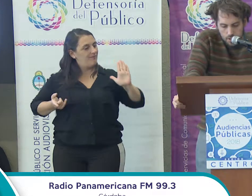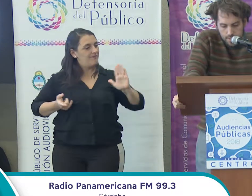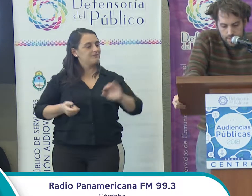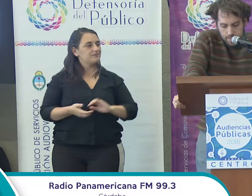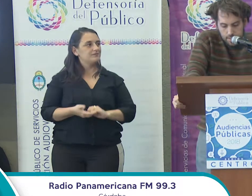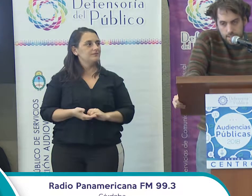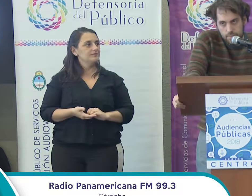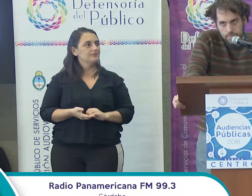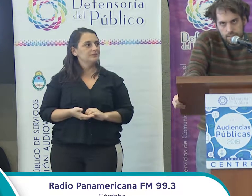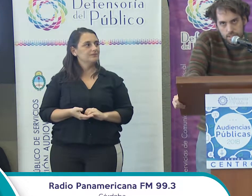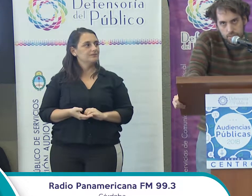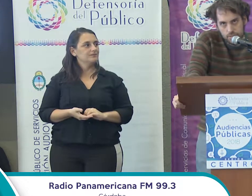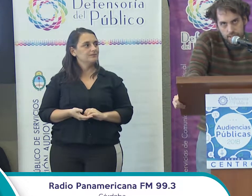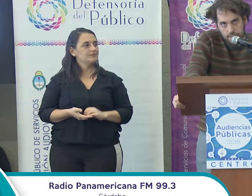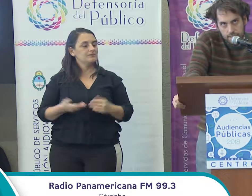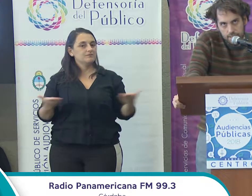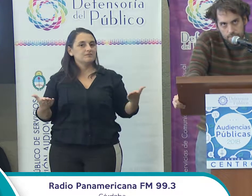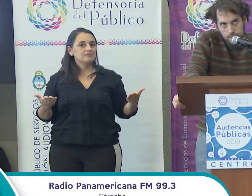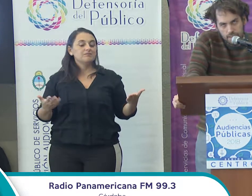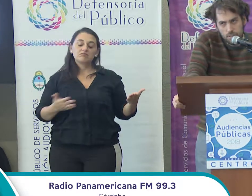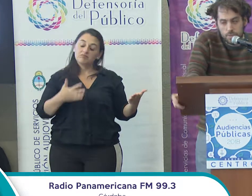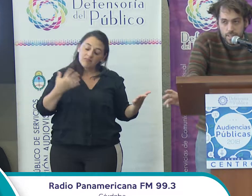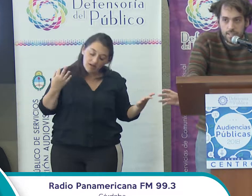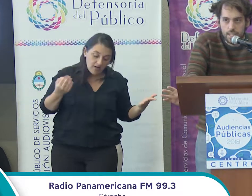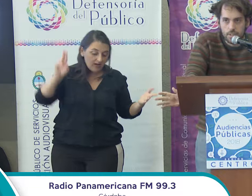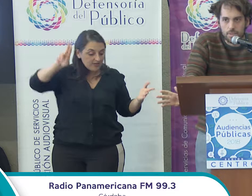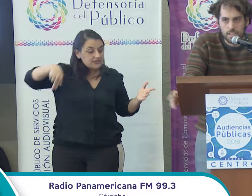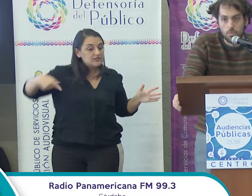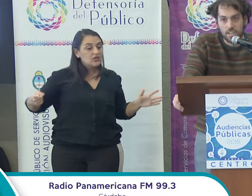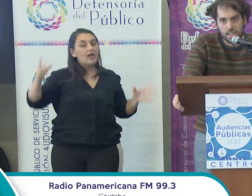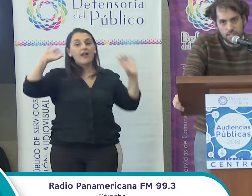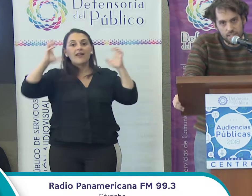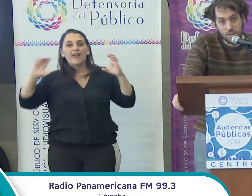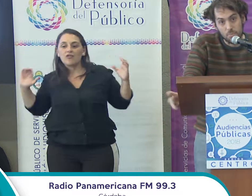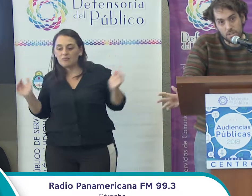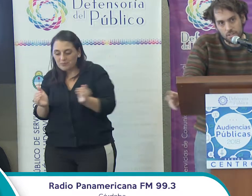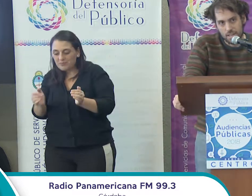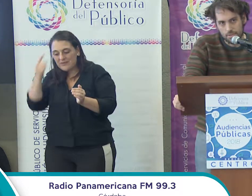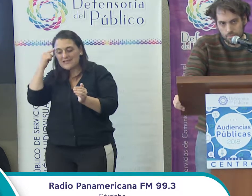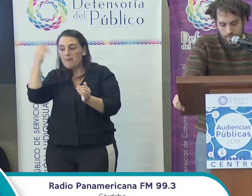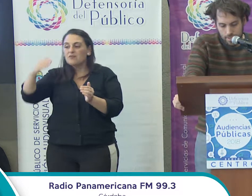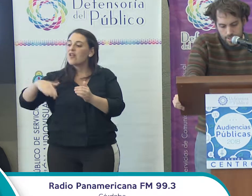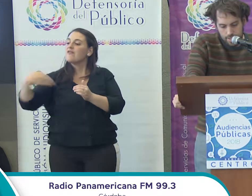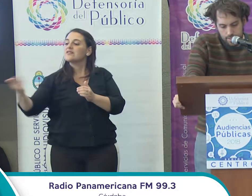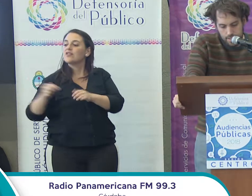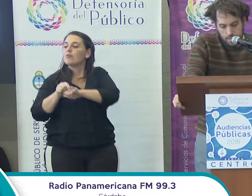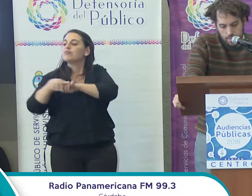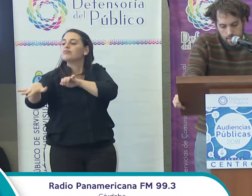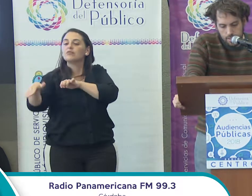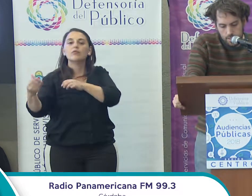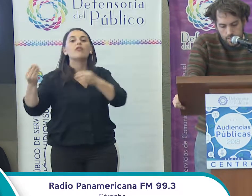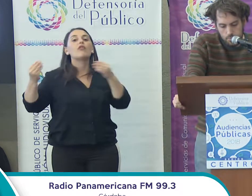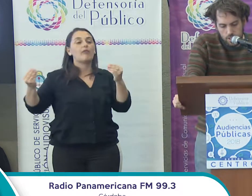de todas maneras es cierto o sea también en las radios comunitarias tenemos que pensar cómo llegar al vecino al público digamos este